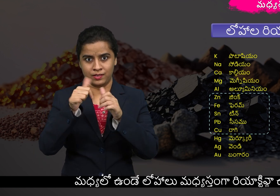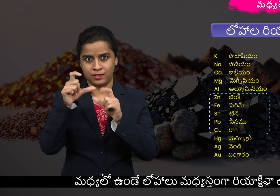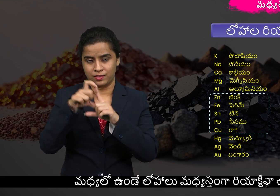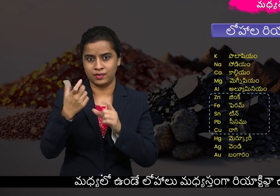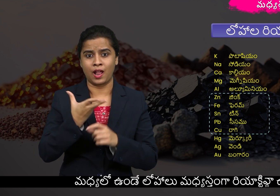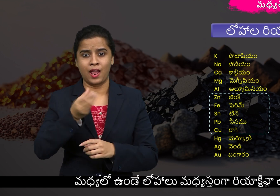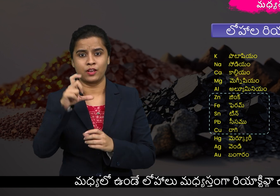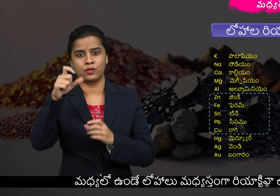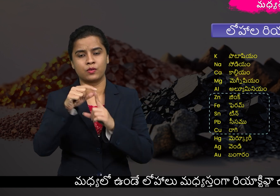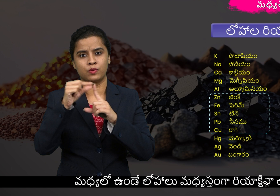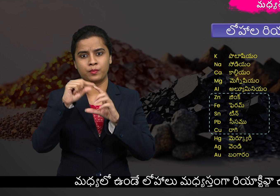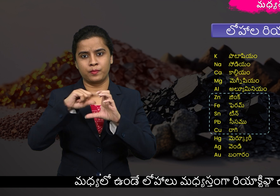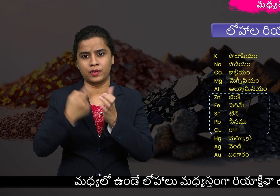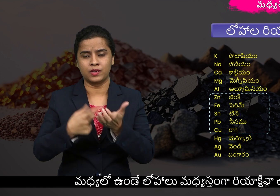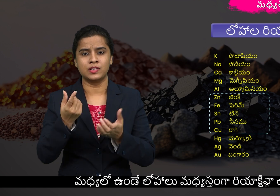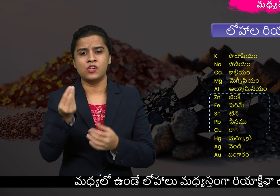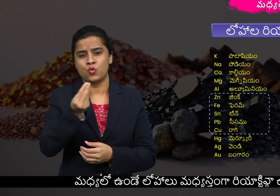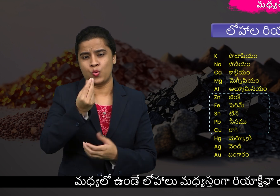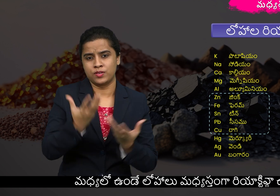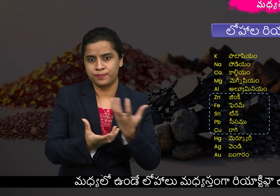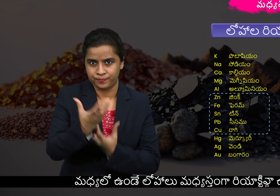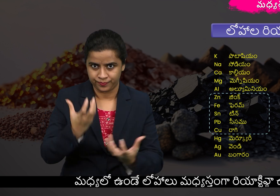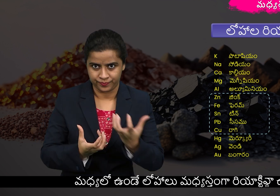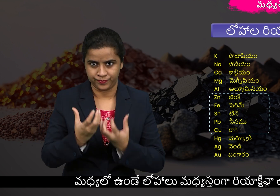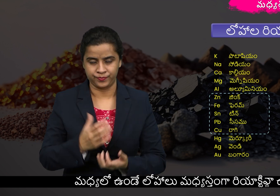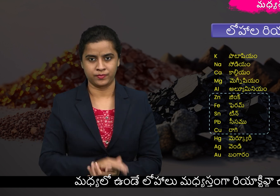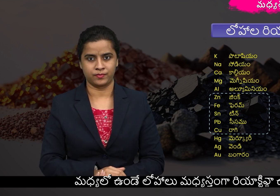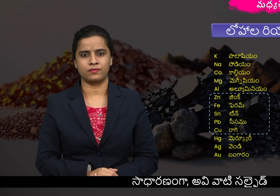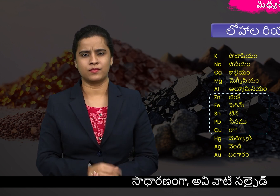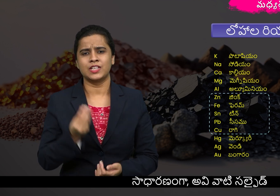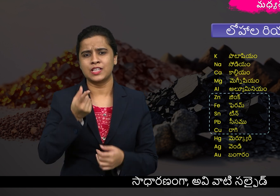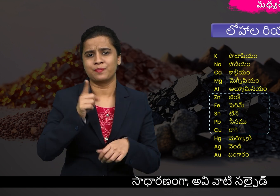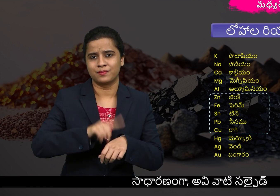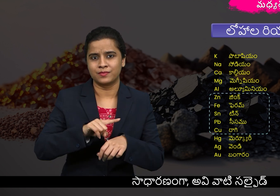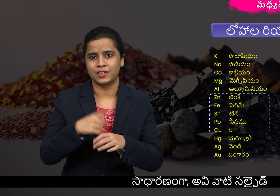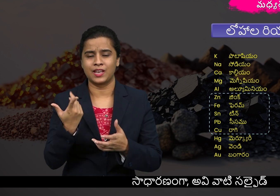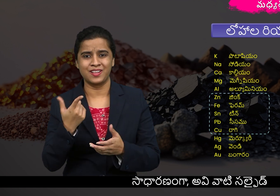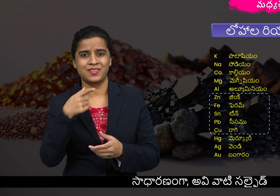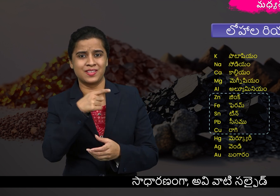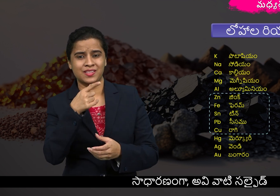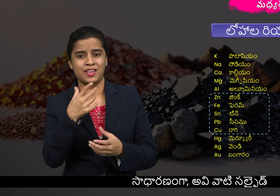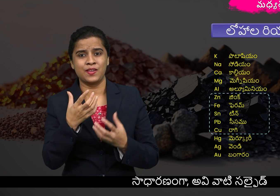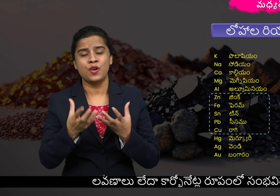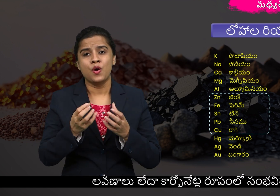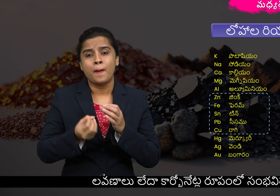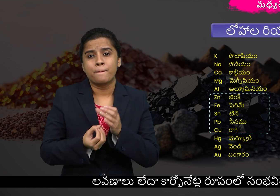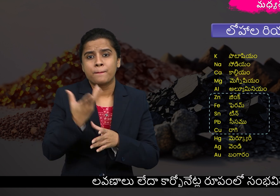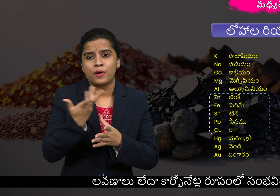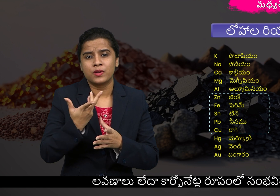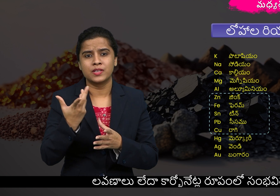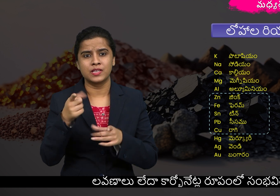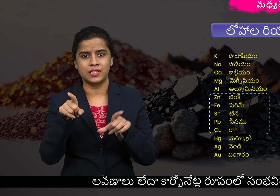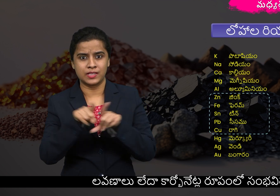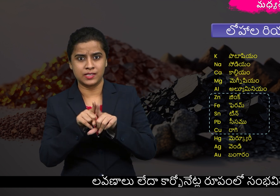మధ్యలో ఉండే లోహాలు మధ్యస్థంగా రియాక్టివ్గా ఉంటాయి. సాధారణంగా అవి వాటి సల్ఫైడ్ లవణాలు